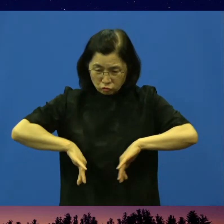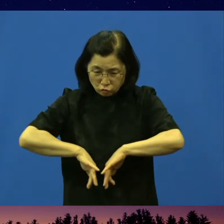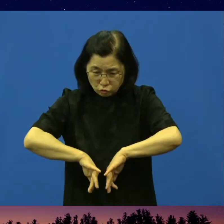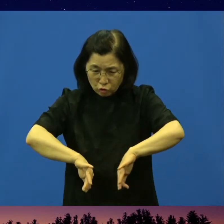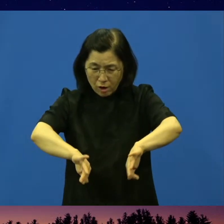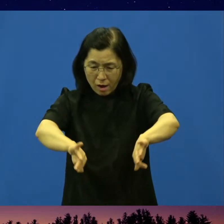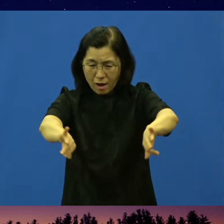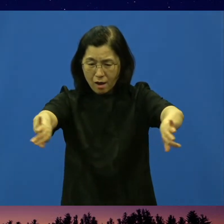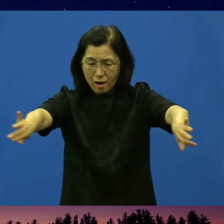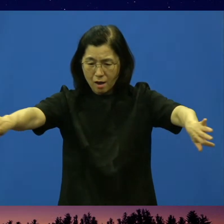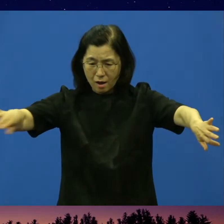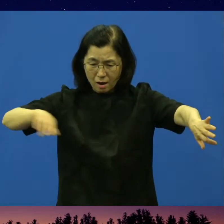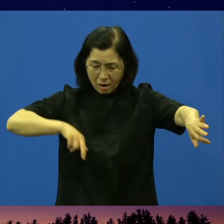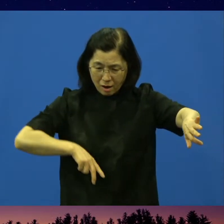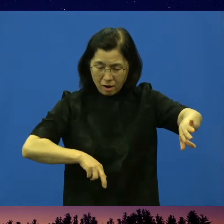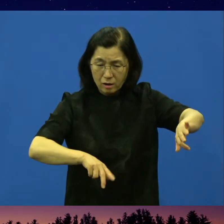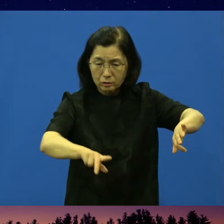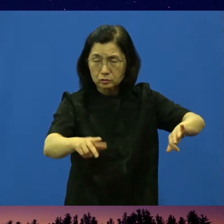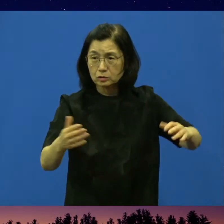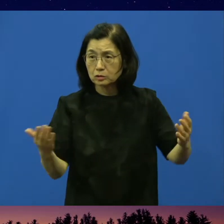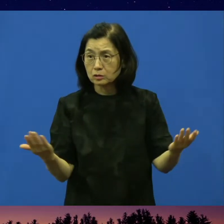그 수십만 명, 그죠?